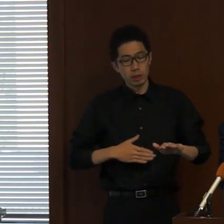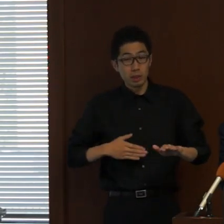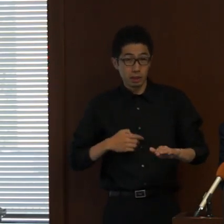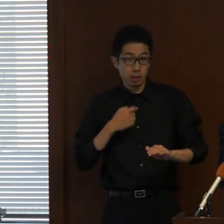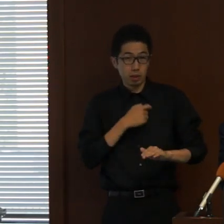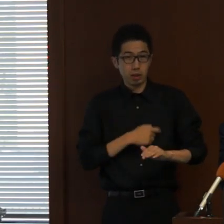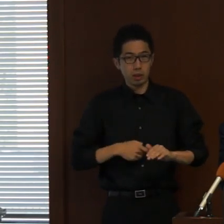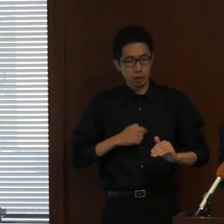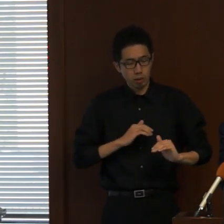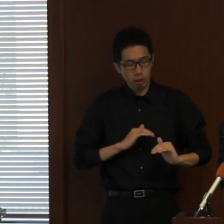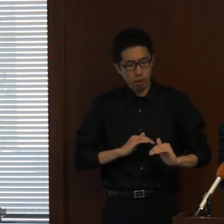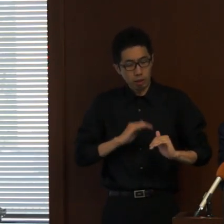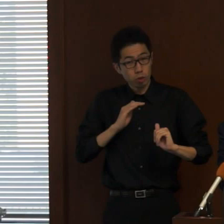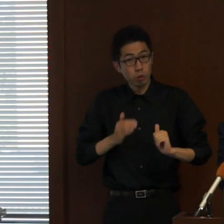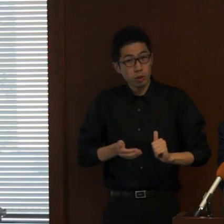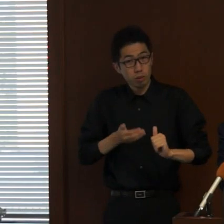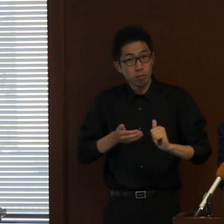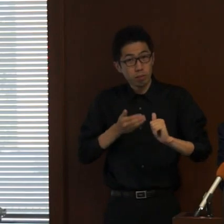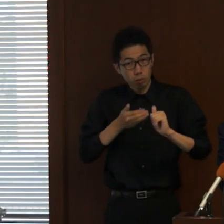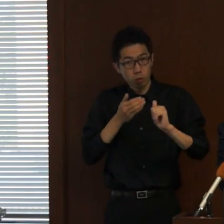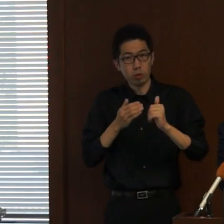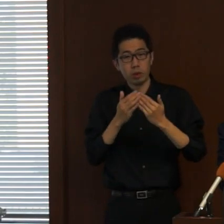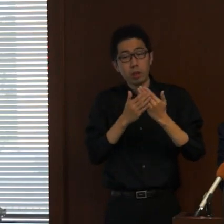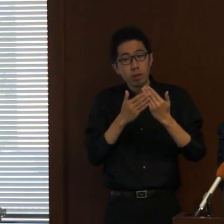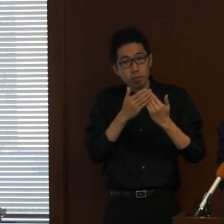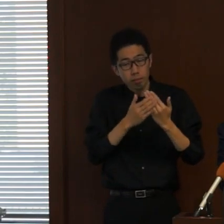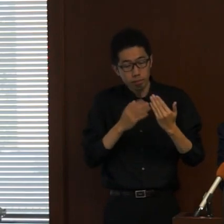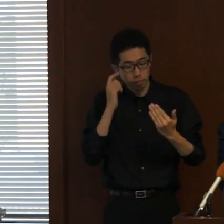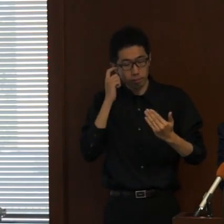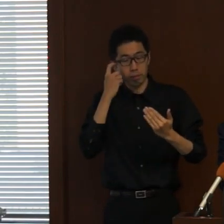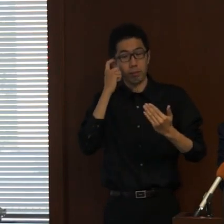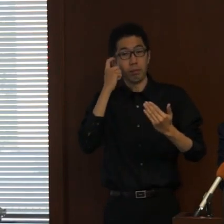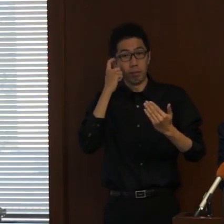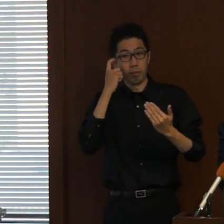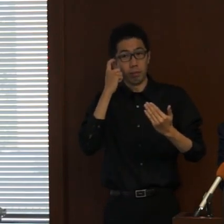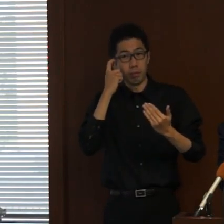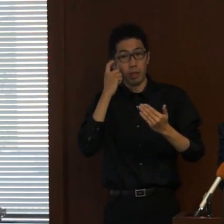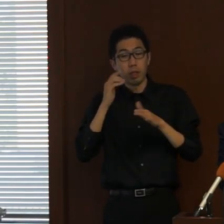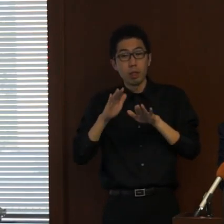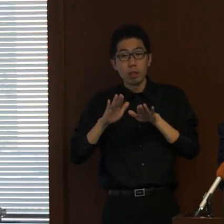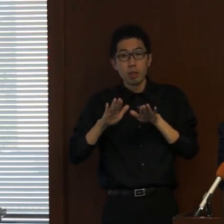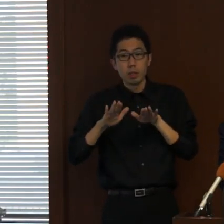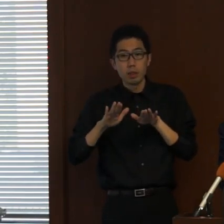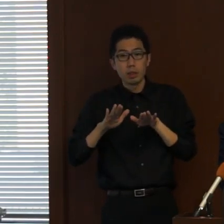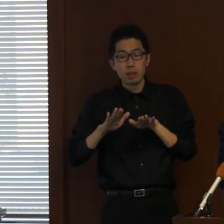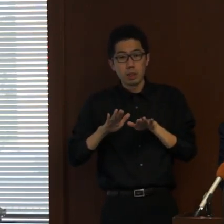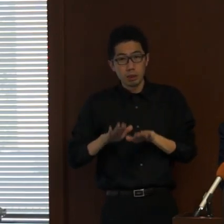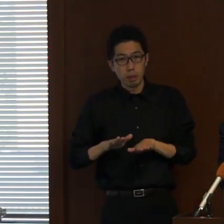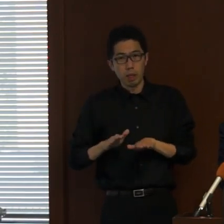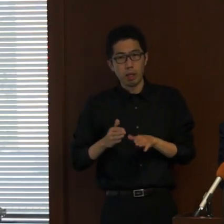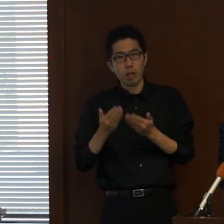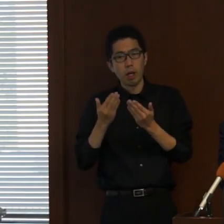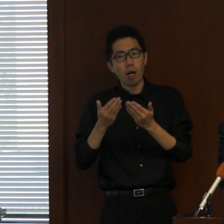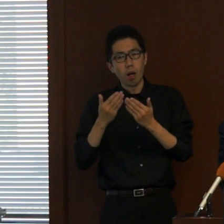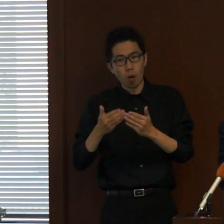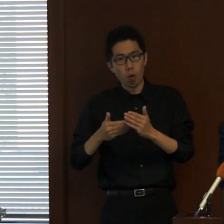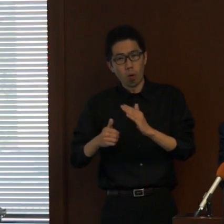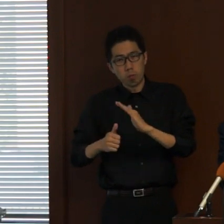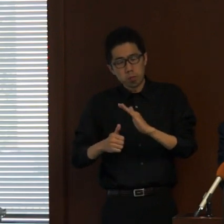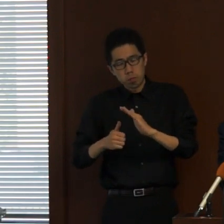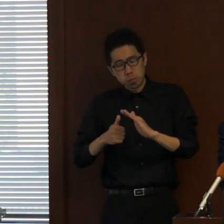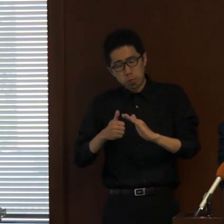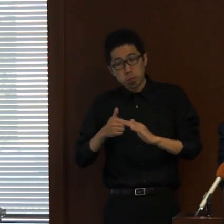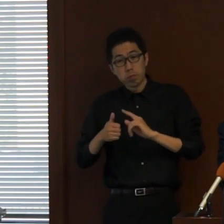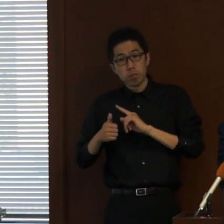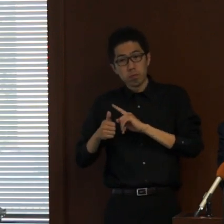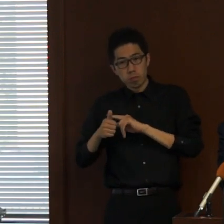事だと思っていたので、このような状況の中で学校に行けないということの、